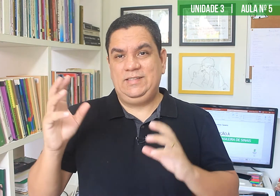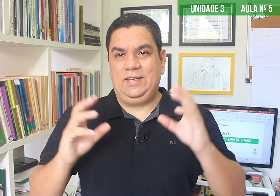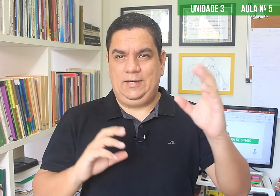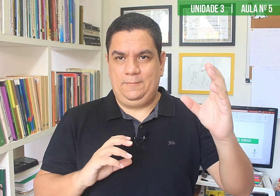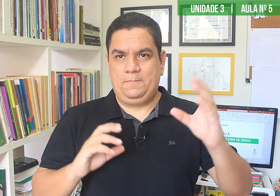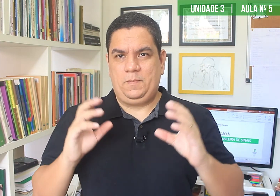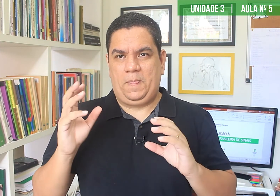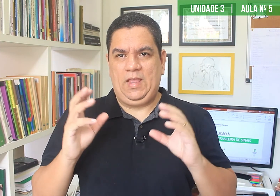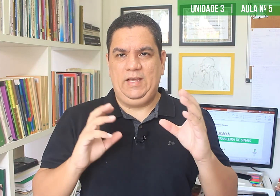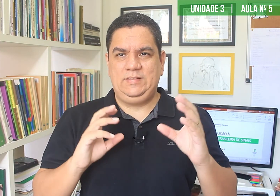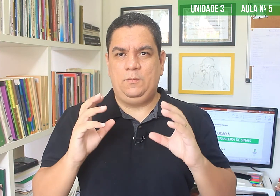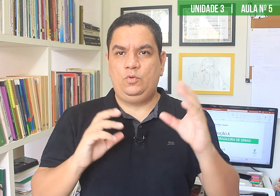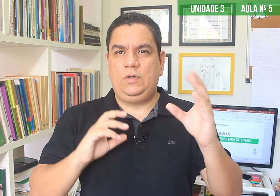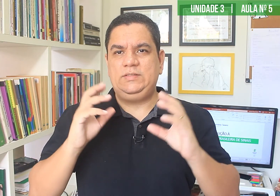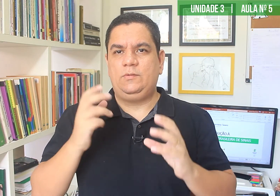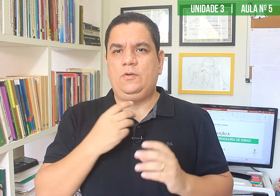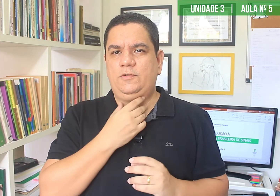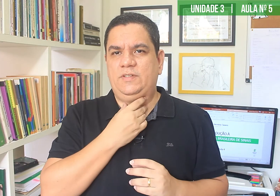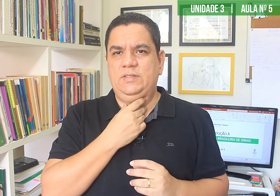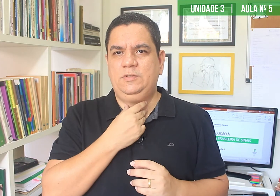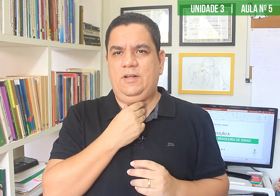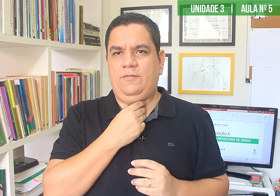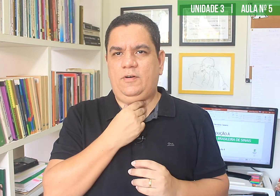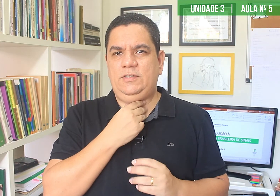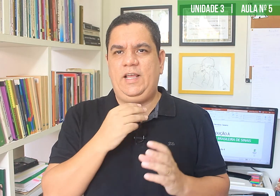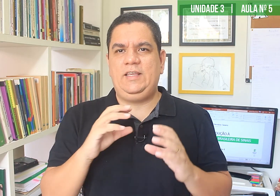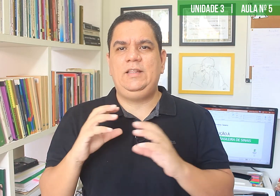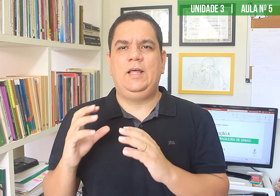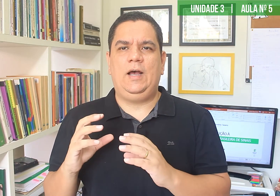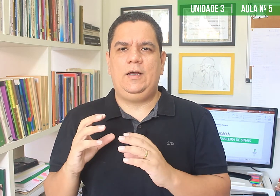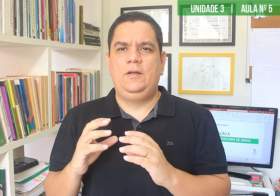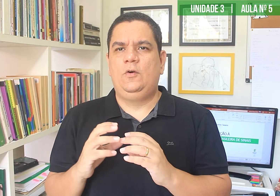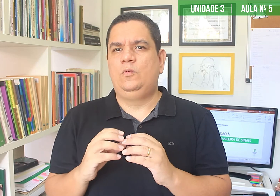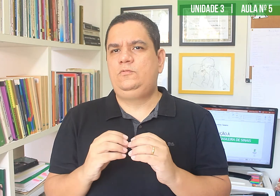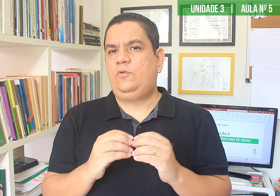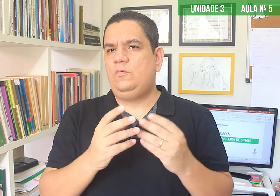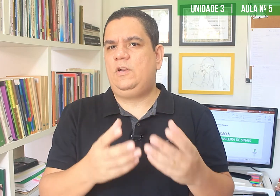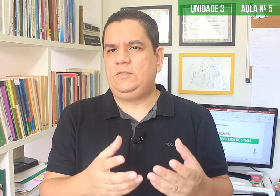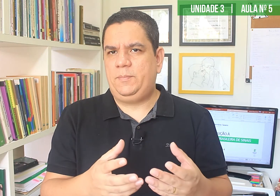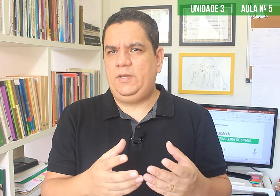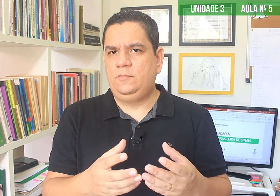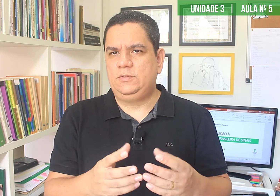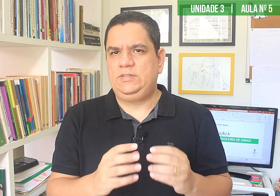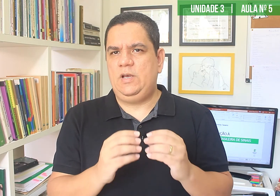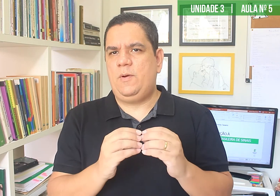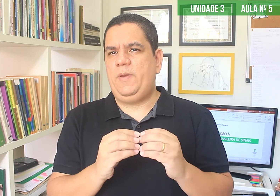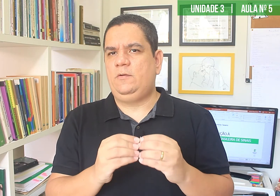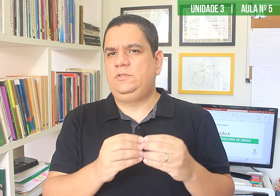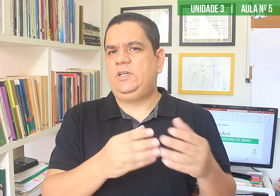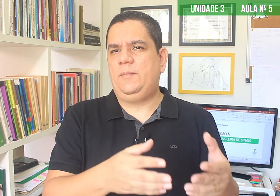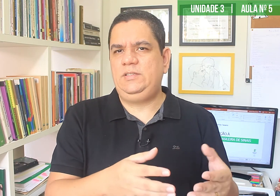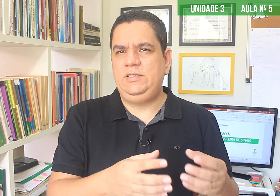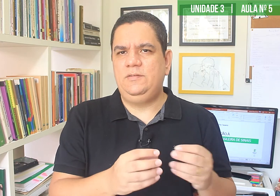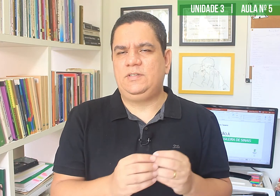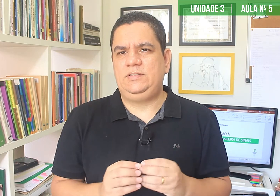Essa modulação que nós fazemos na voz é que dá o tom da nossa pergunta. Se é uma pergunta exclamativa, se é